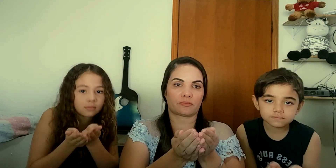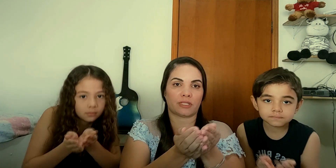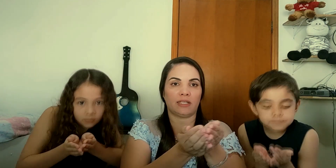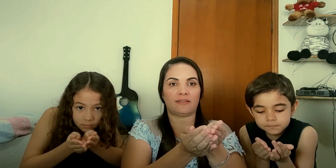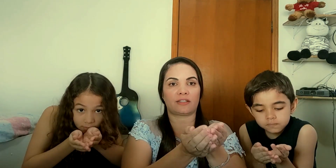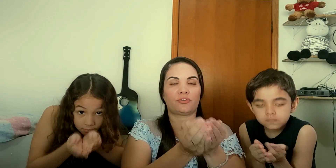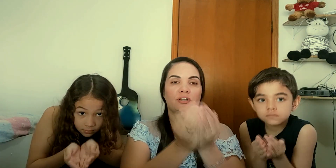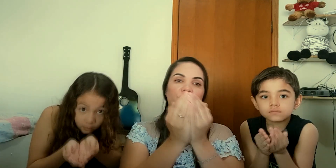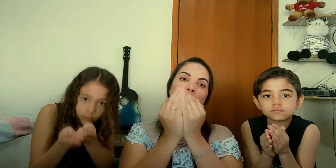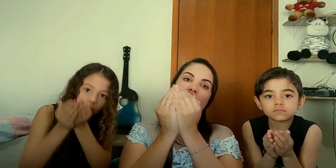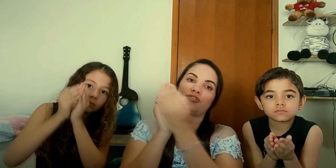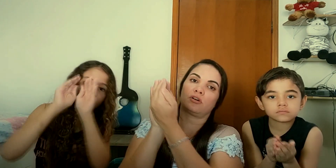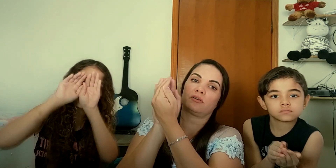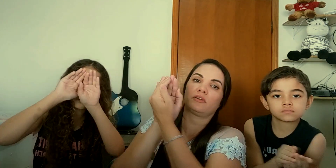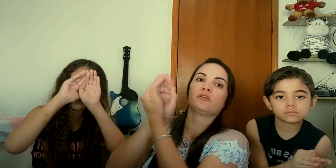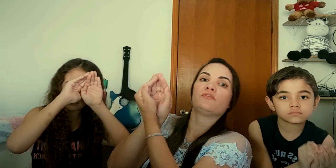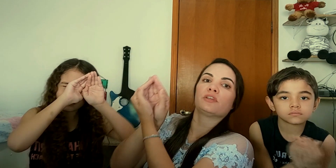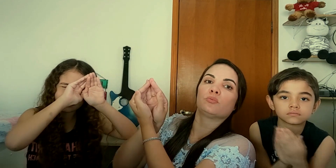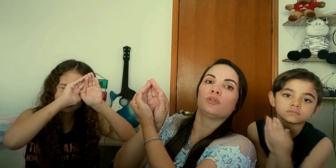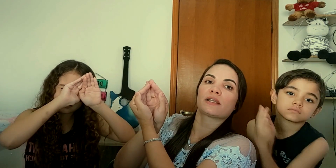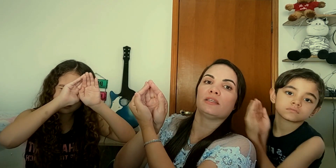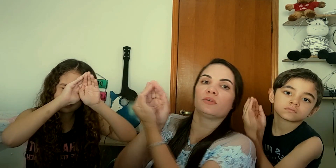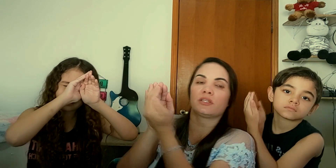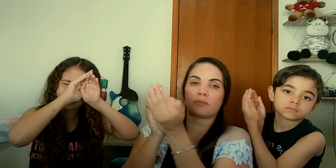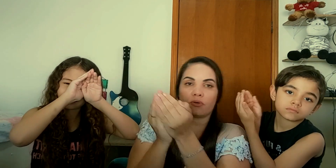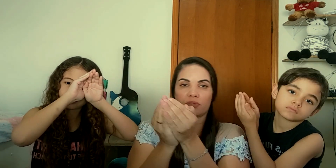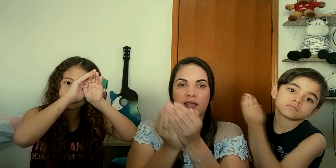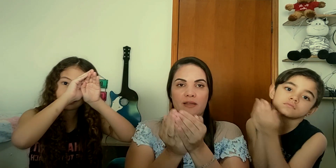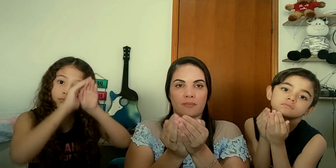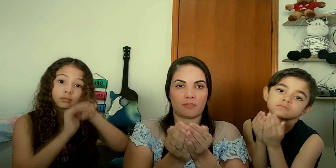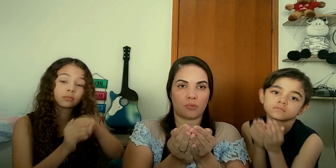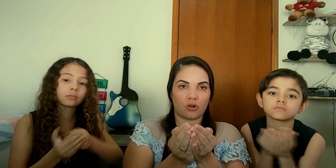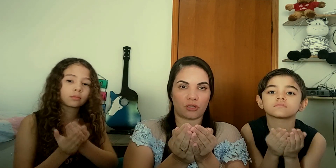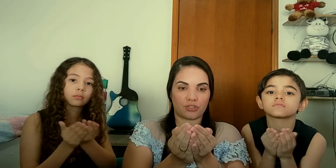Esse aqui é o sinal de bote, ó. Fica um buraquinho aqui na mão, tá? Bote.